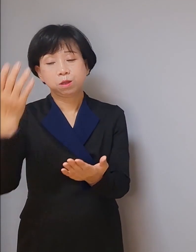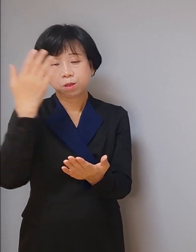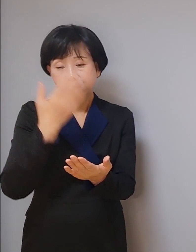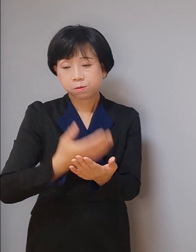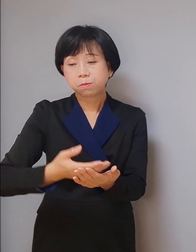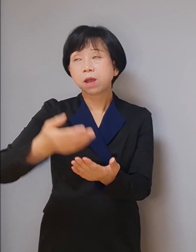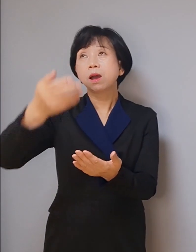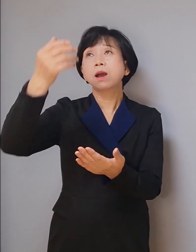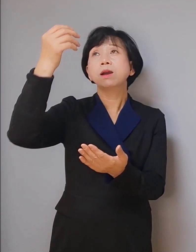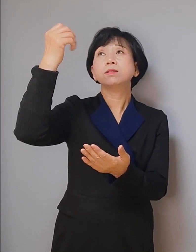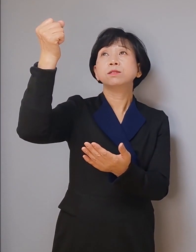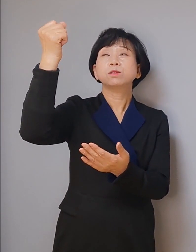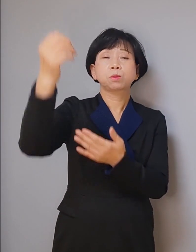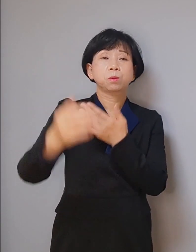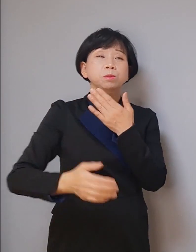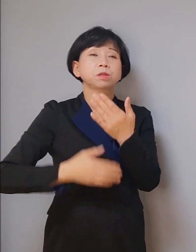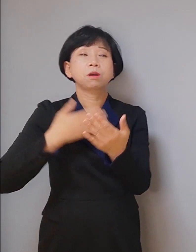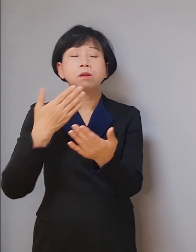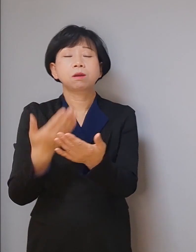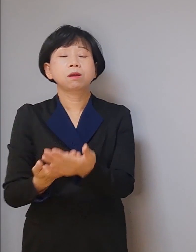받으소서